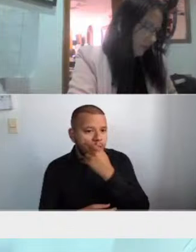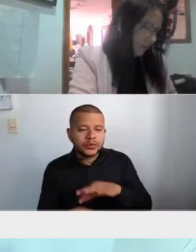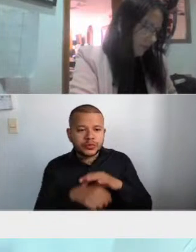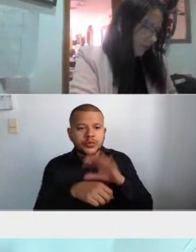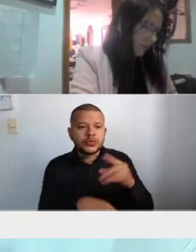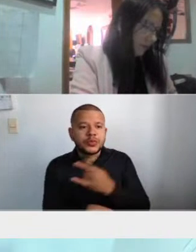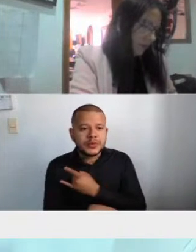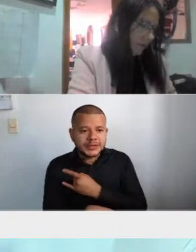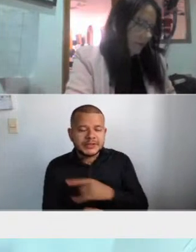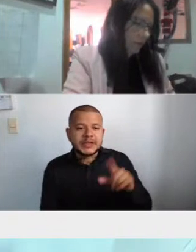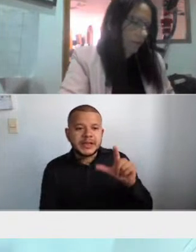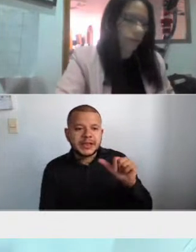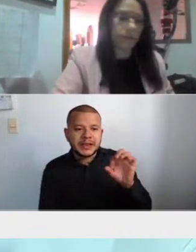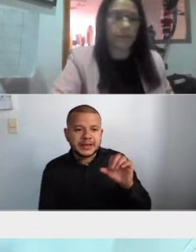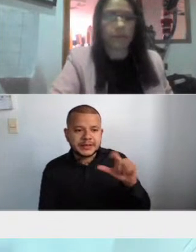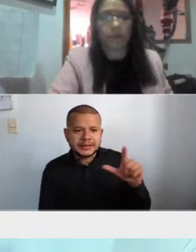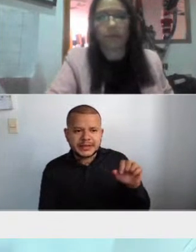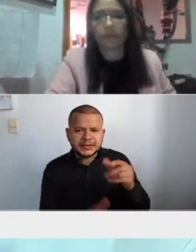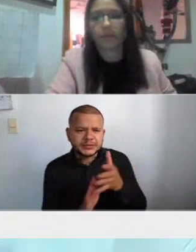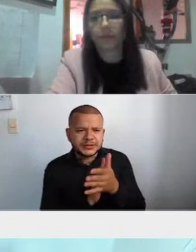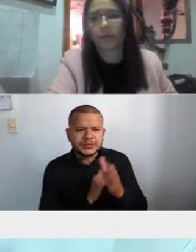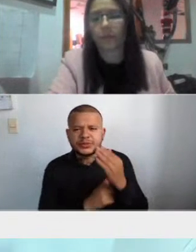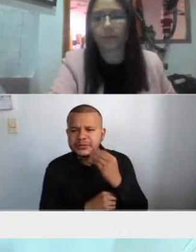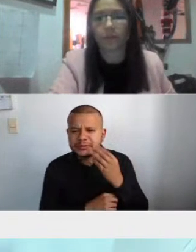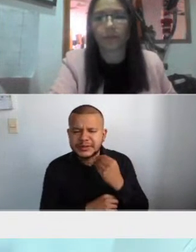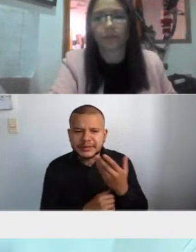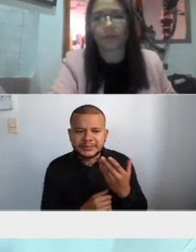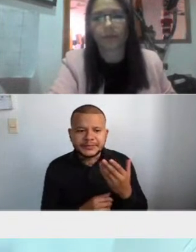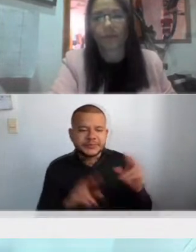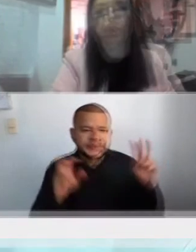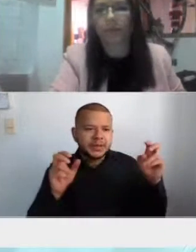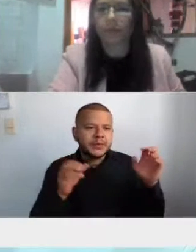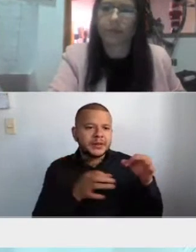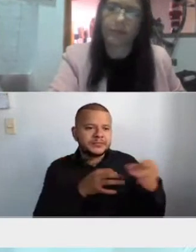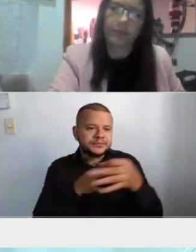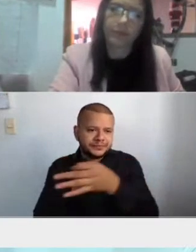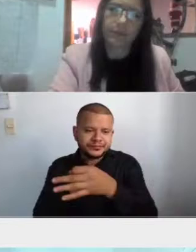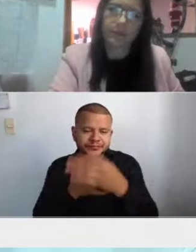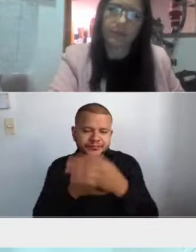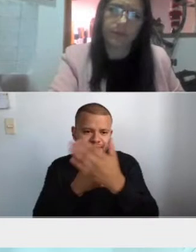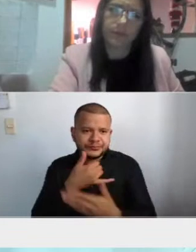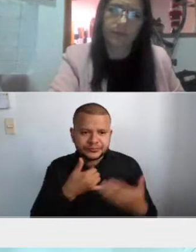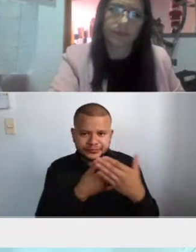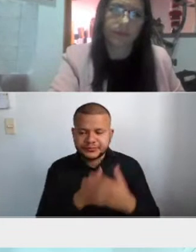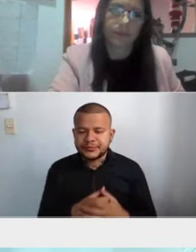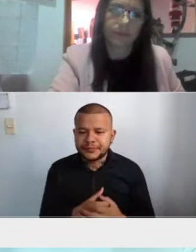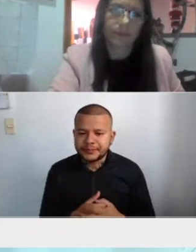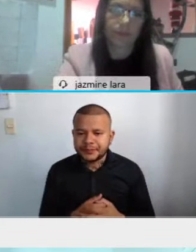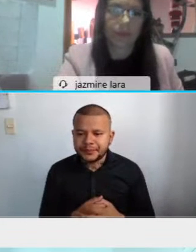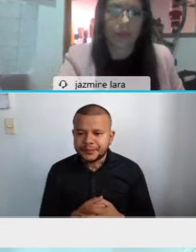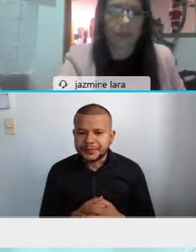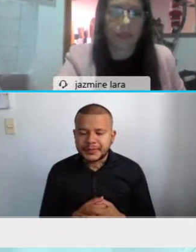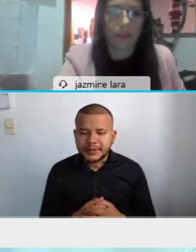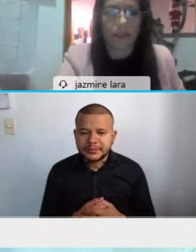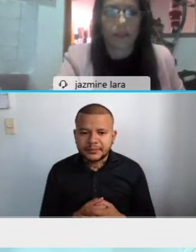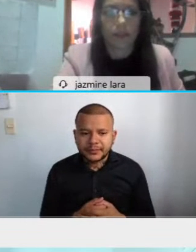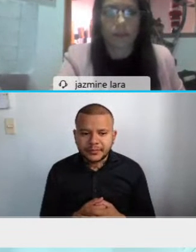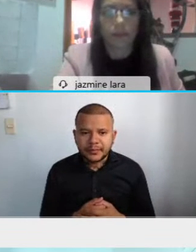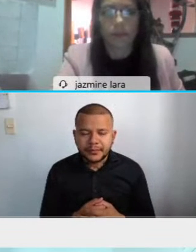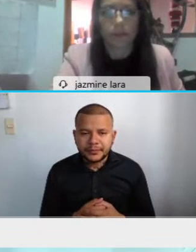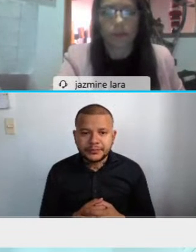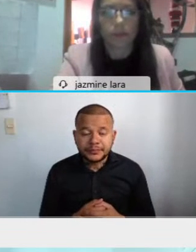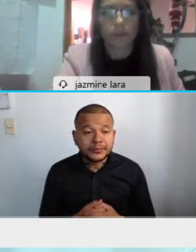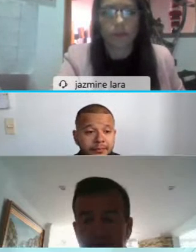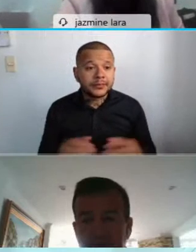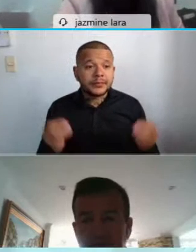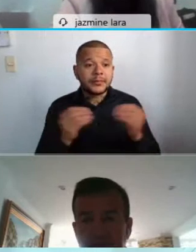que también nos va a contar unas experiencias también en el nivel del territorio nacional. Y finalmente, queremos contar, ojalá